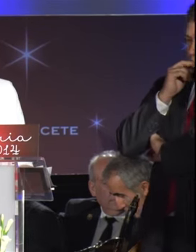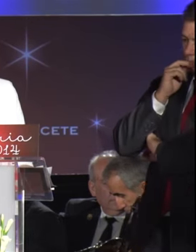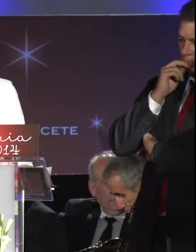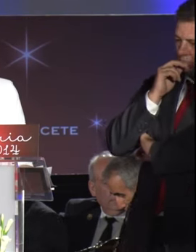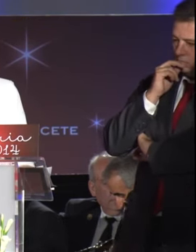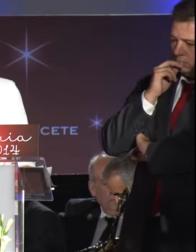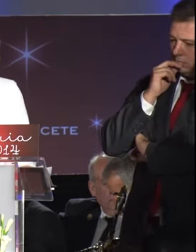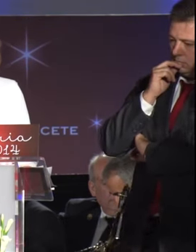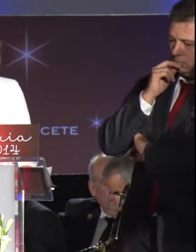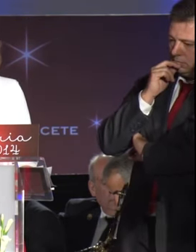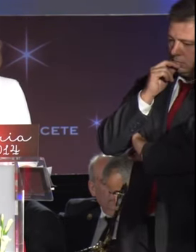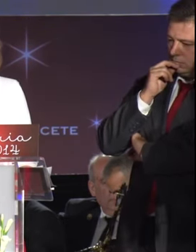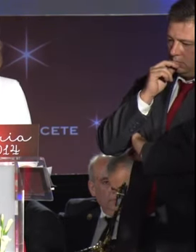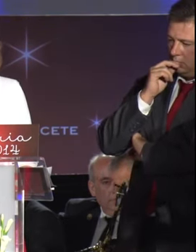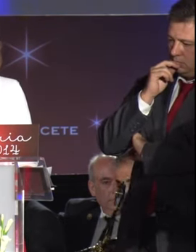hecho siempre.